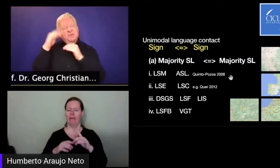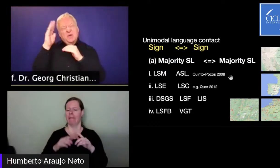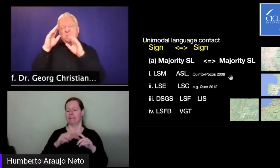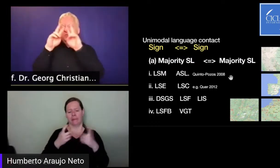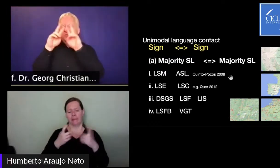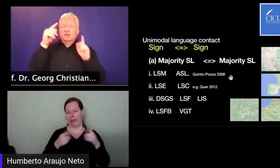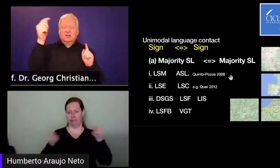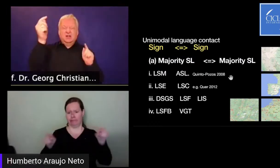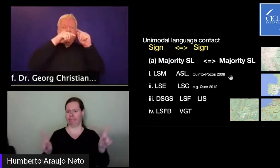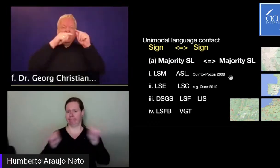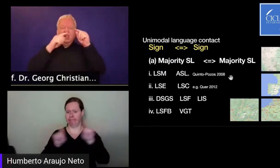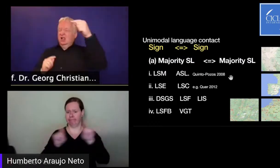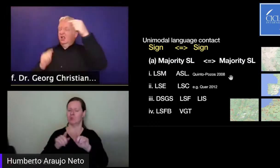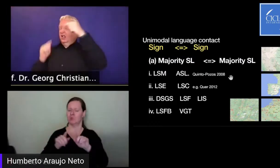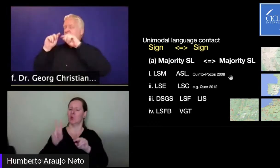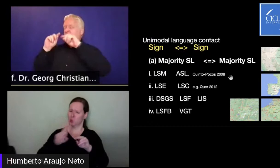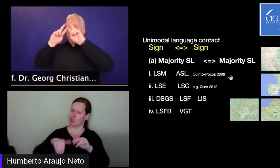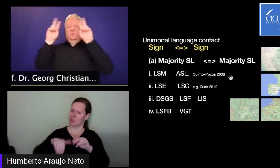dessas trocas.